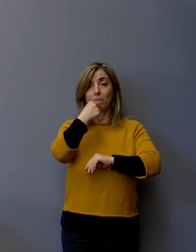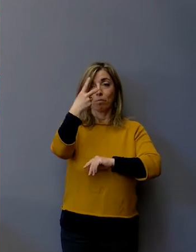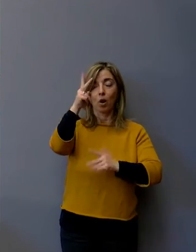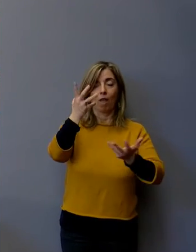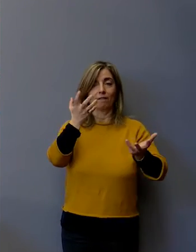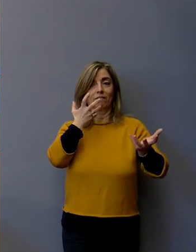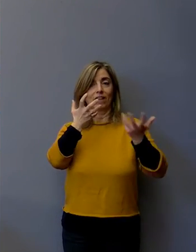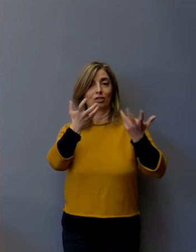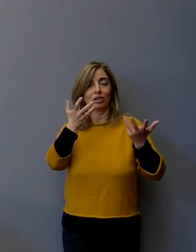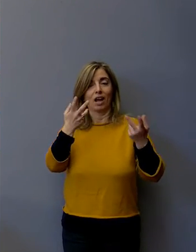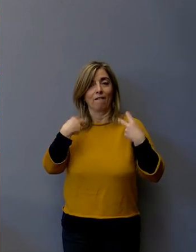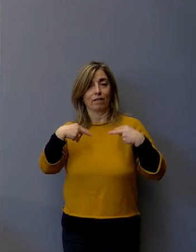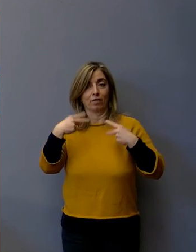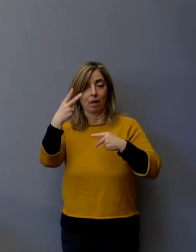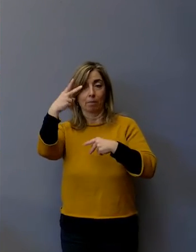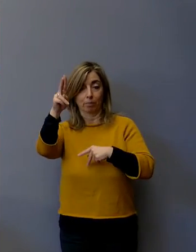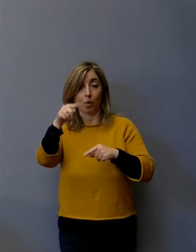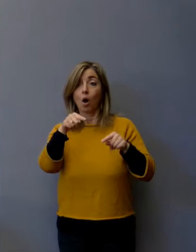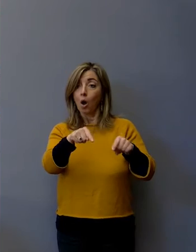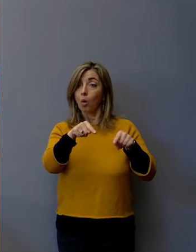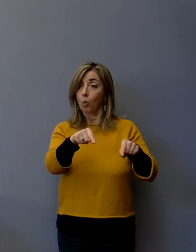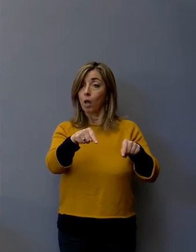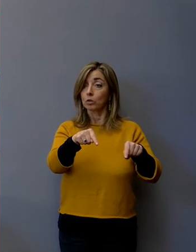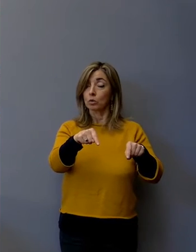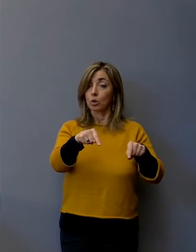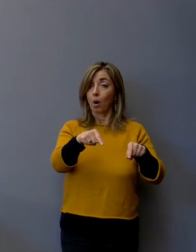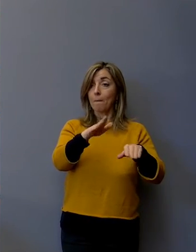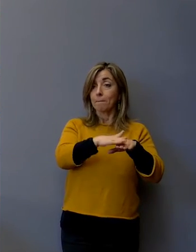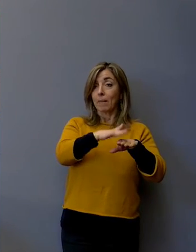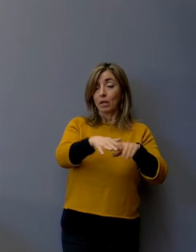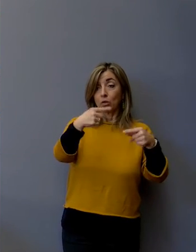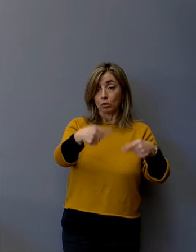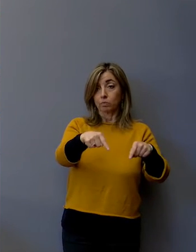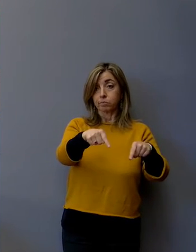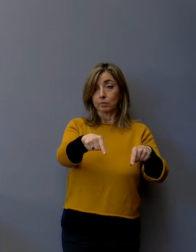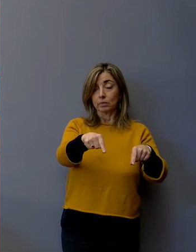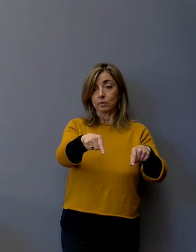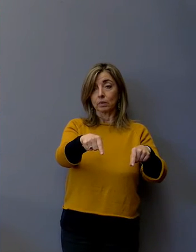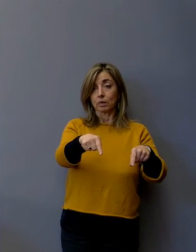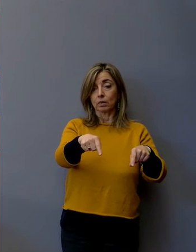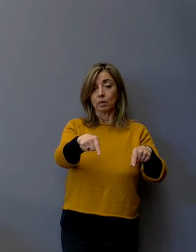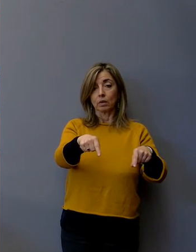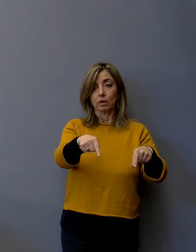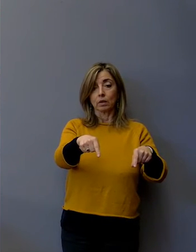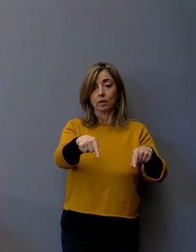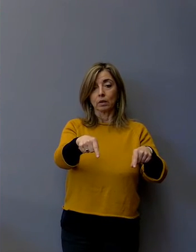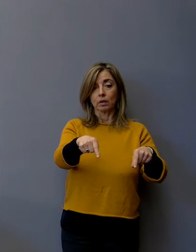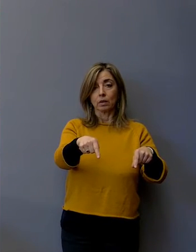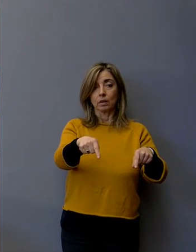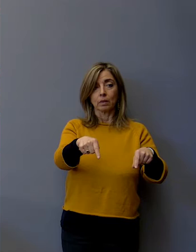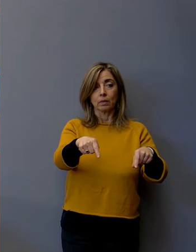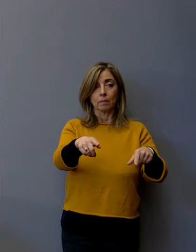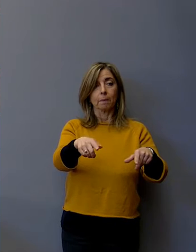opposto di compimento prima festa è la politica che ascolta riaccendere una contenente stenta